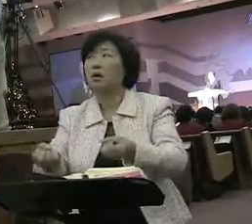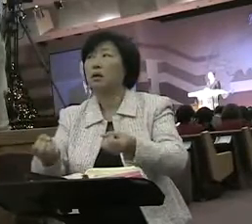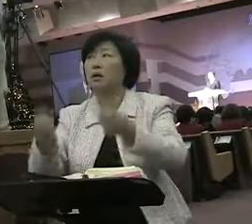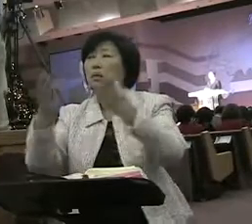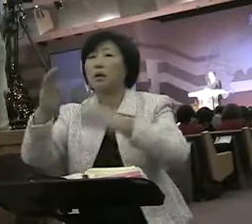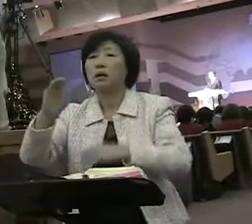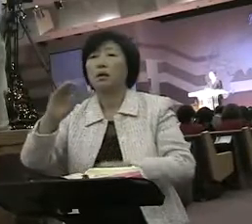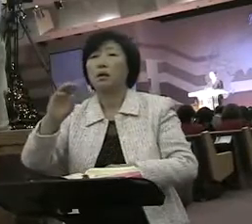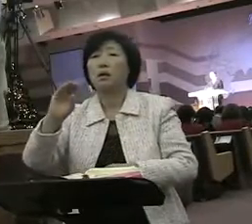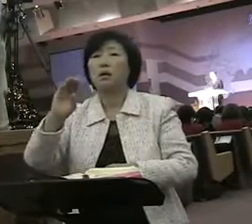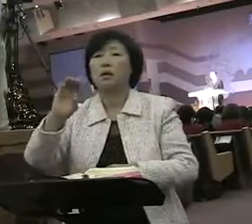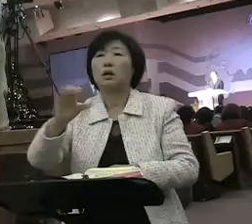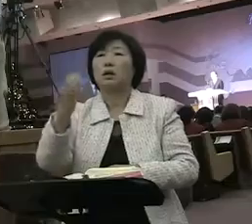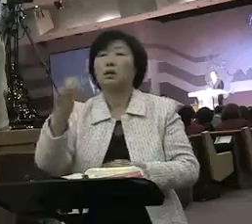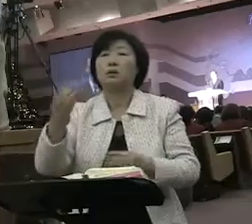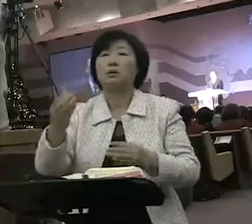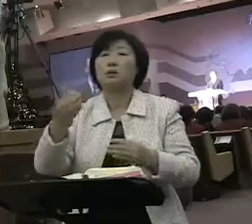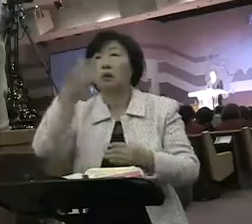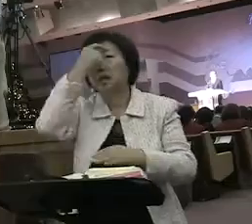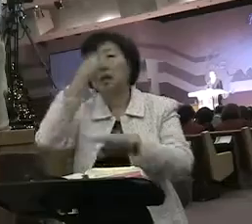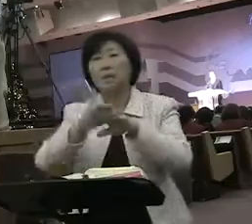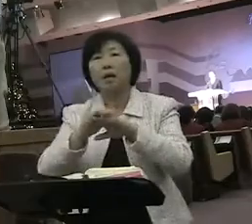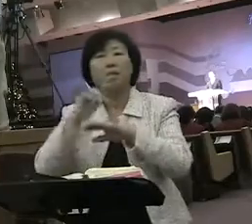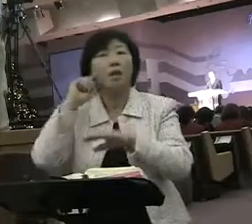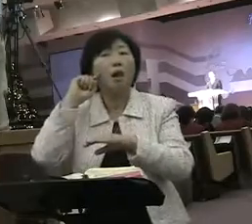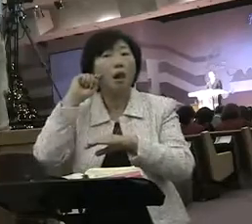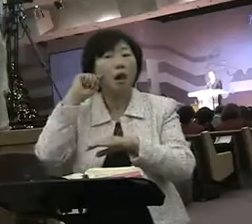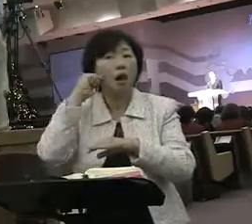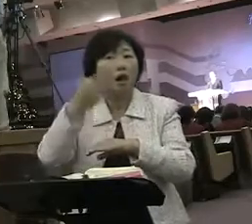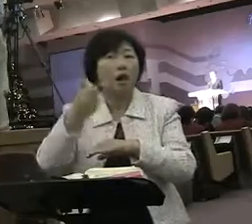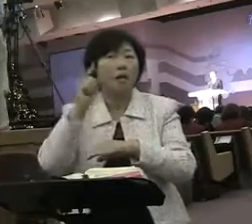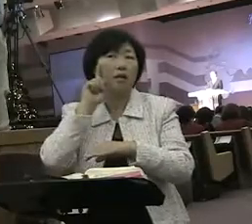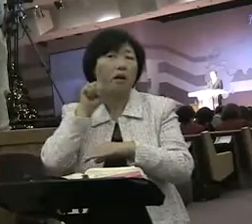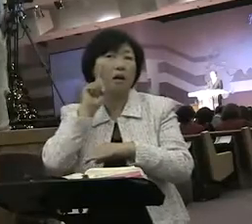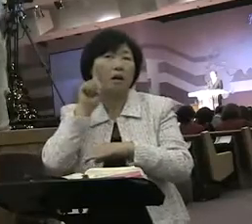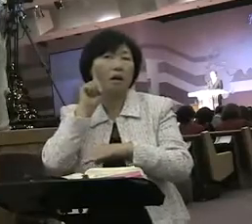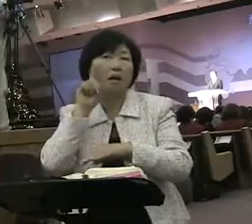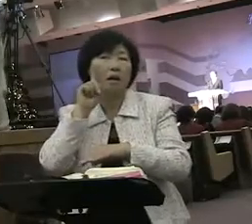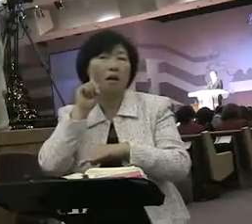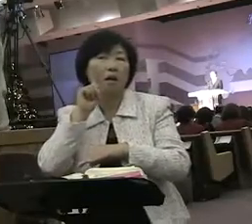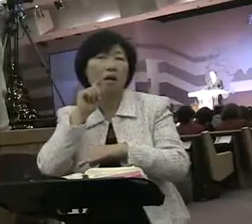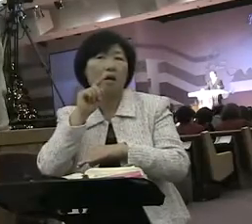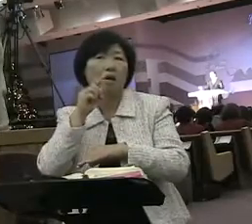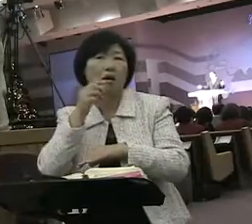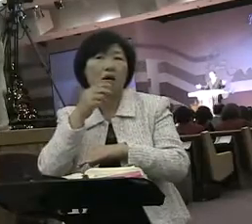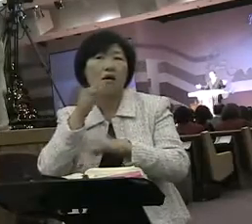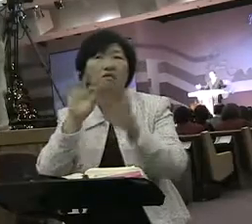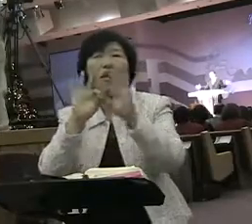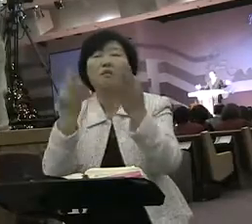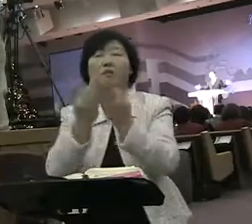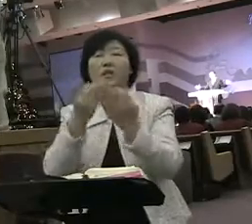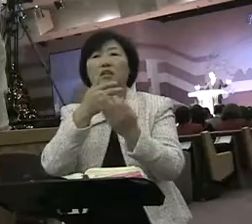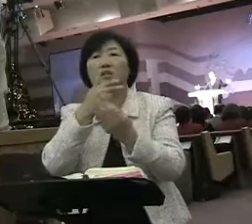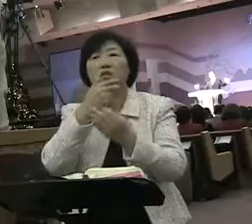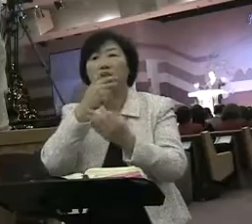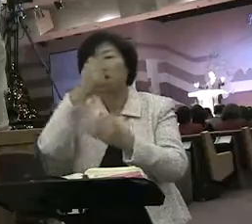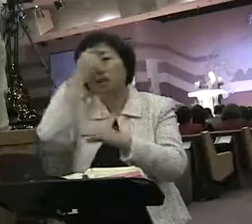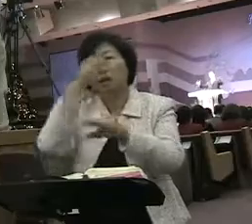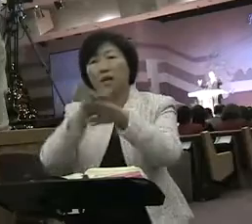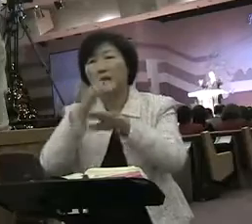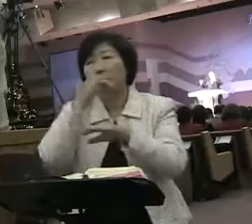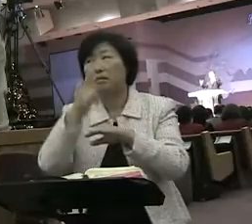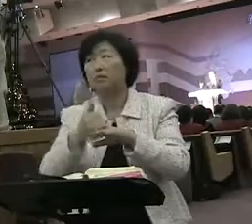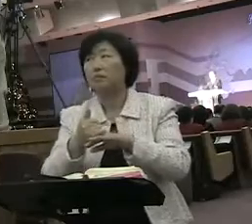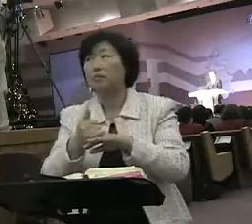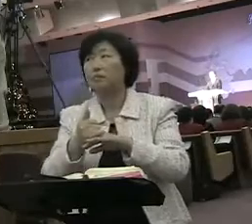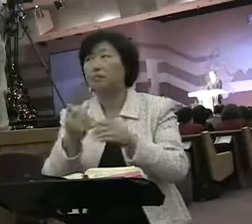반에는 영어 예배로 우리가 그 가정 패밀리 예배를 드리려고 해요. 영어로 예배를 드리지만 같은 내용, 모든 같은